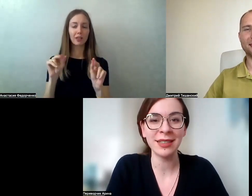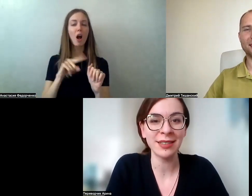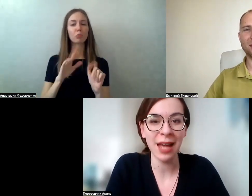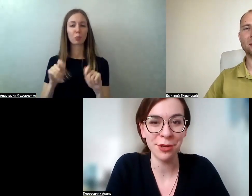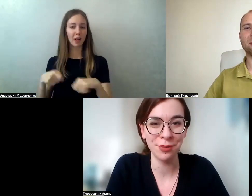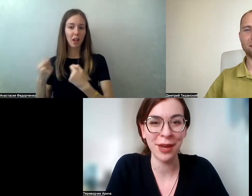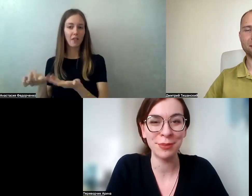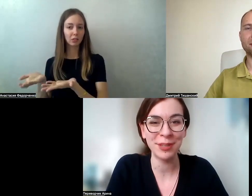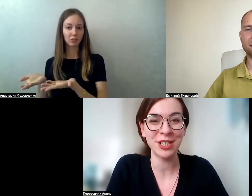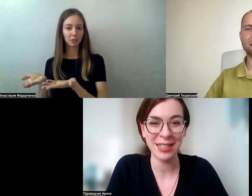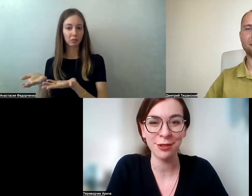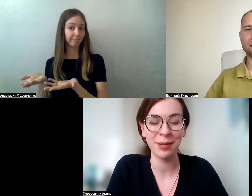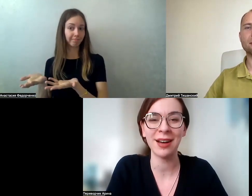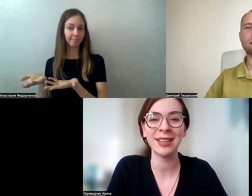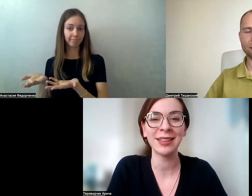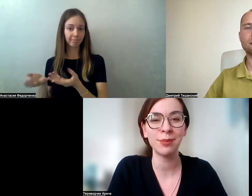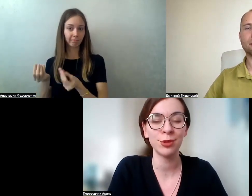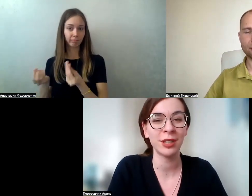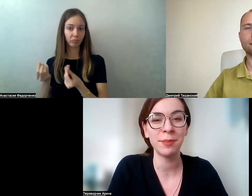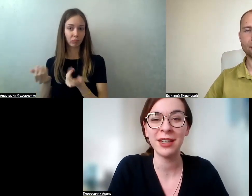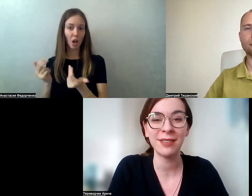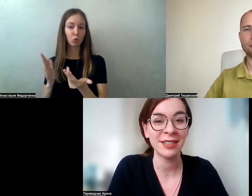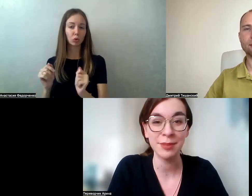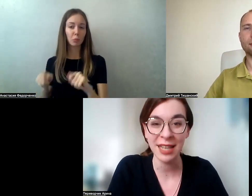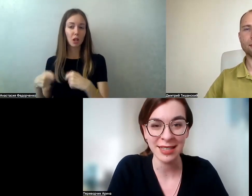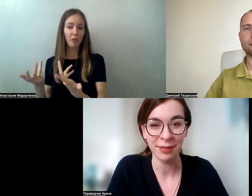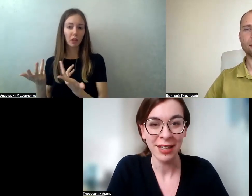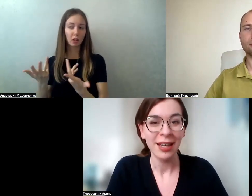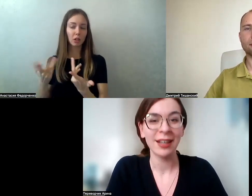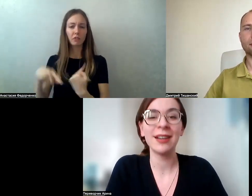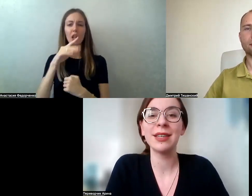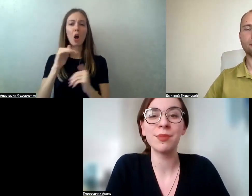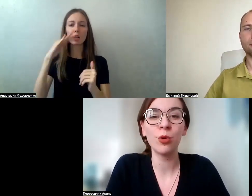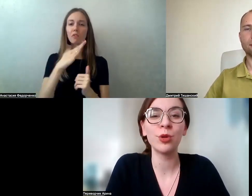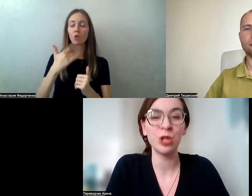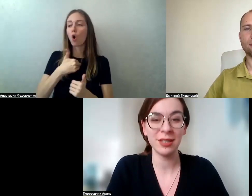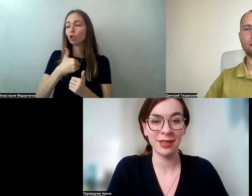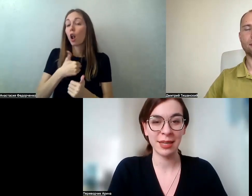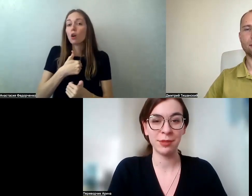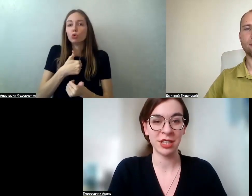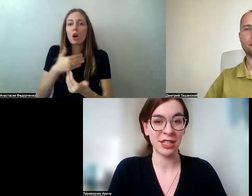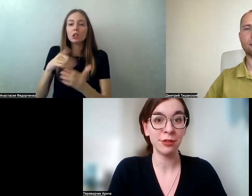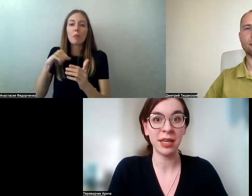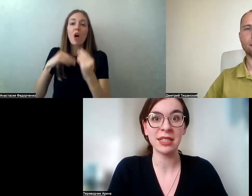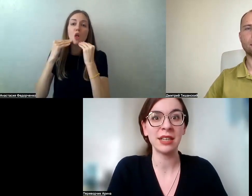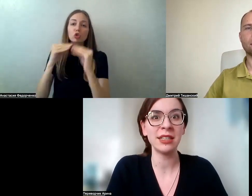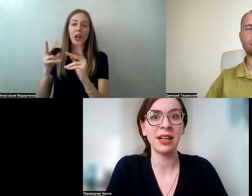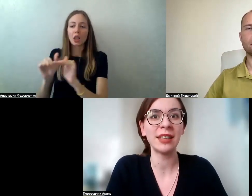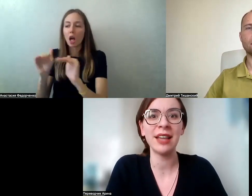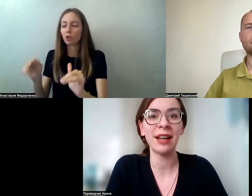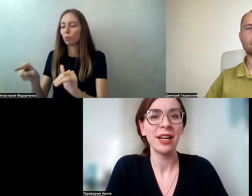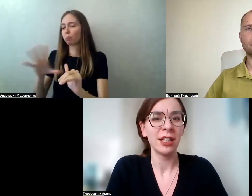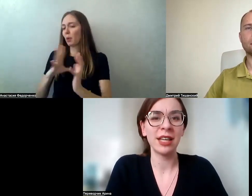но родители сами не умеют быть счастливыми. Как они тогда будут это передавать своим детям? Как они смогут научить своих детей быть счастливыми, если